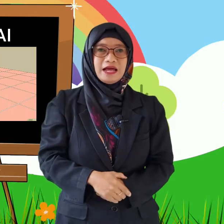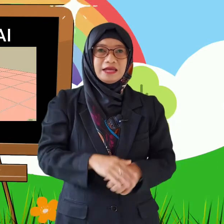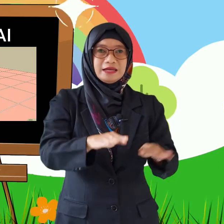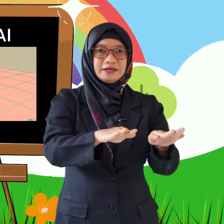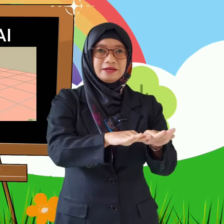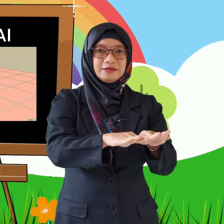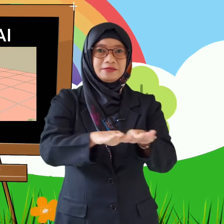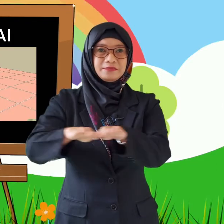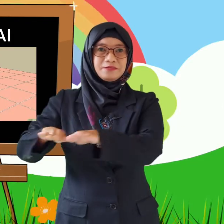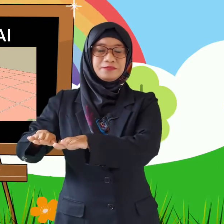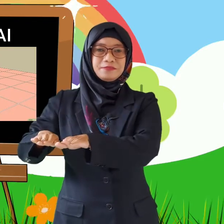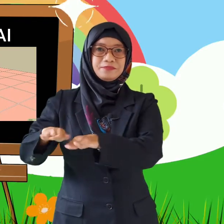Lantai.